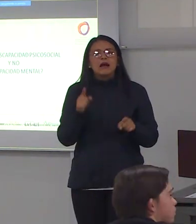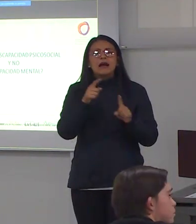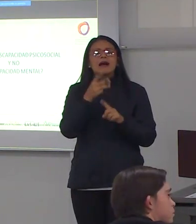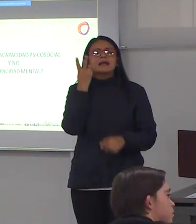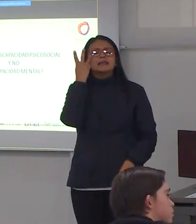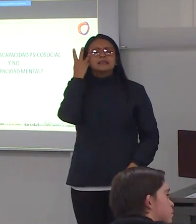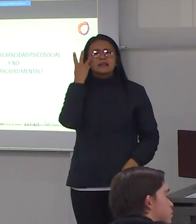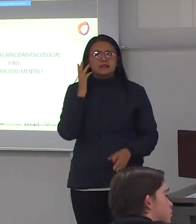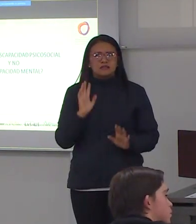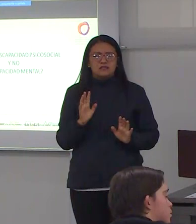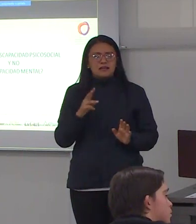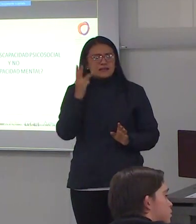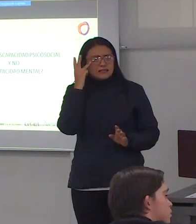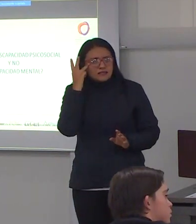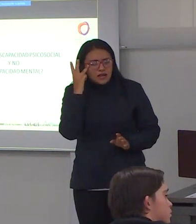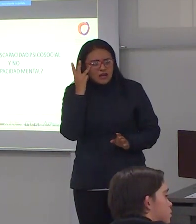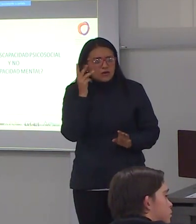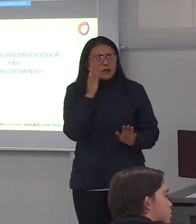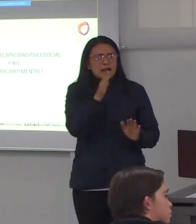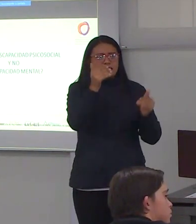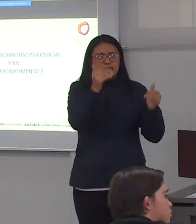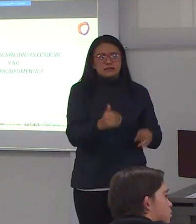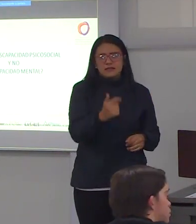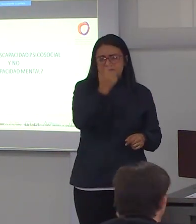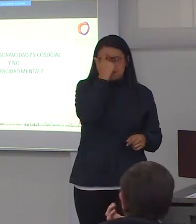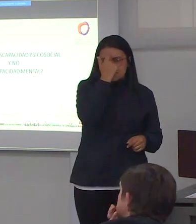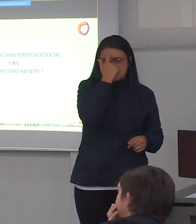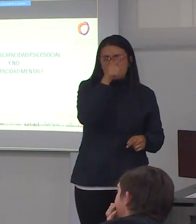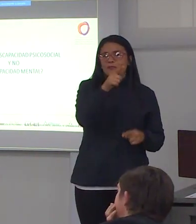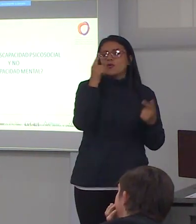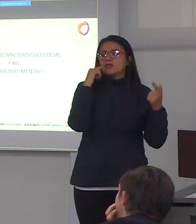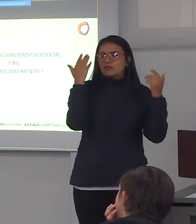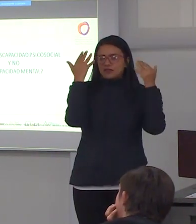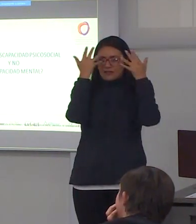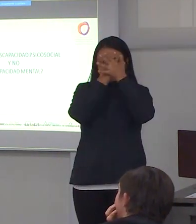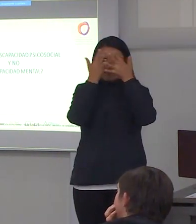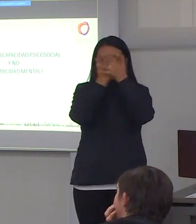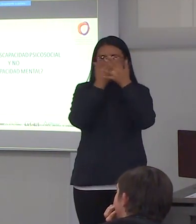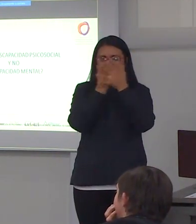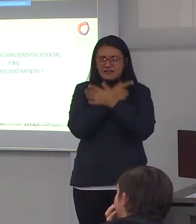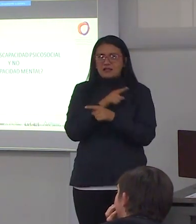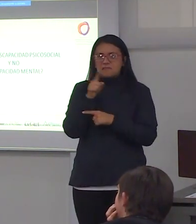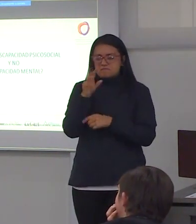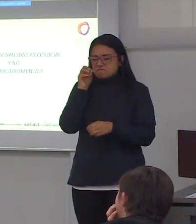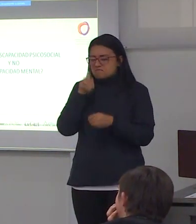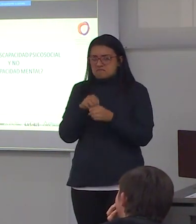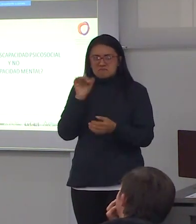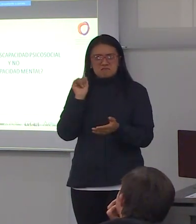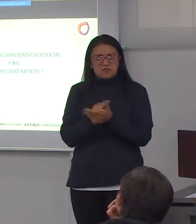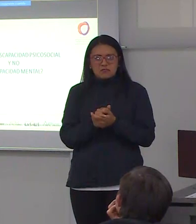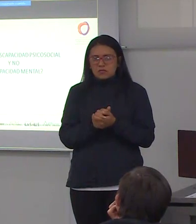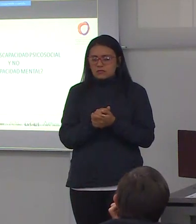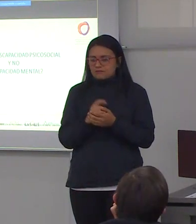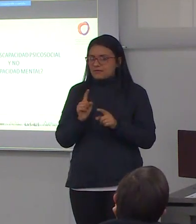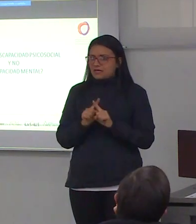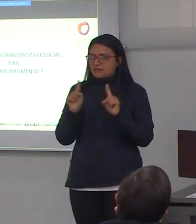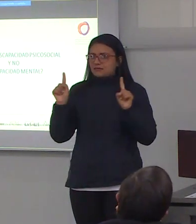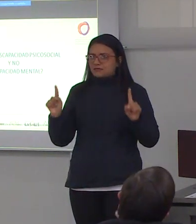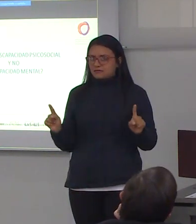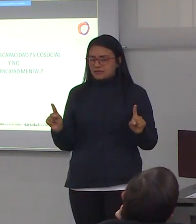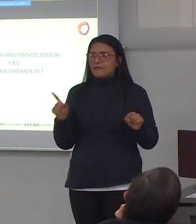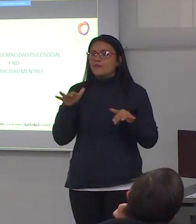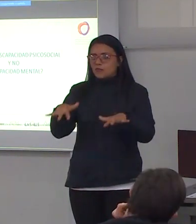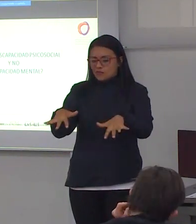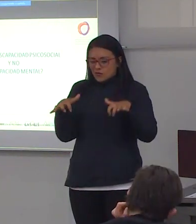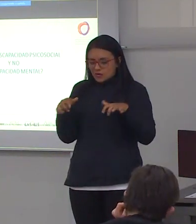porque es que los down son mentales y por eso son las confusiones que hay entonces meten los dos en el mismo saco y son diferentes por eso este